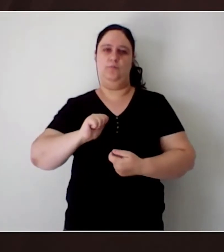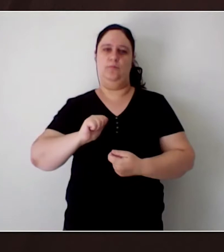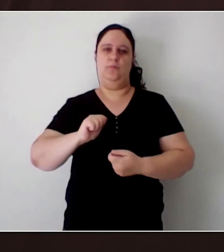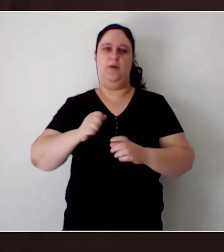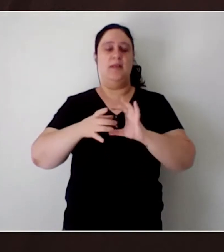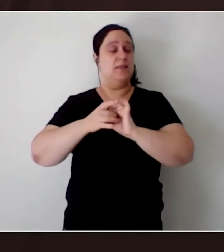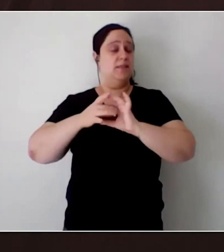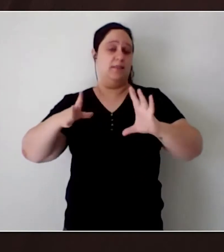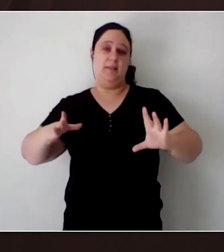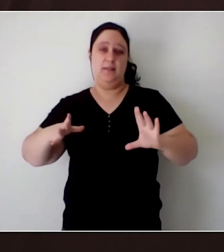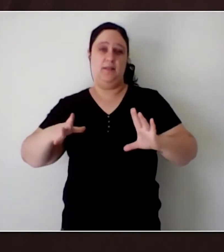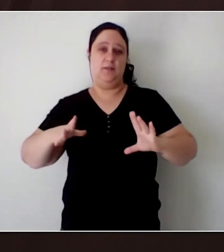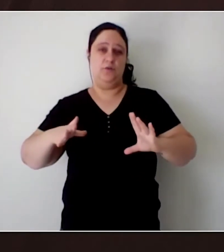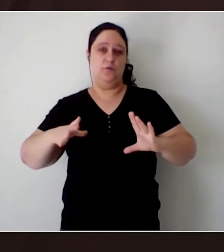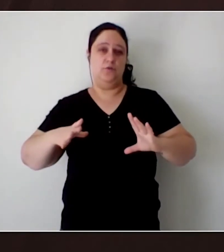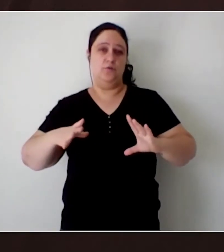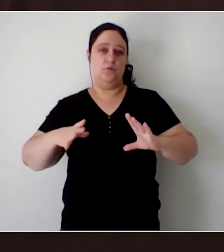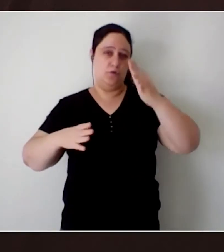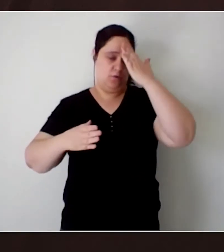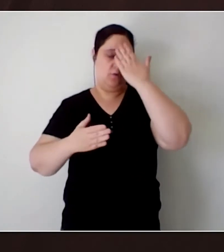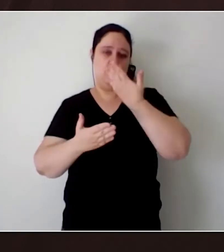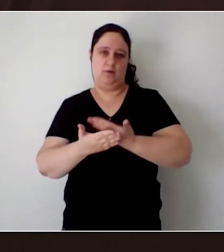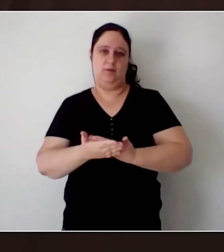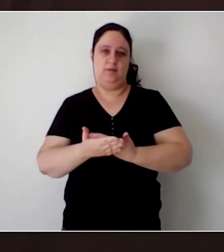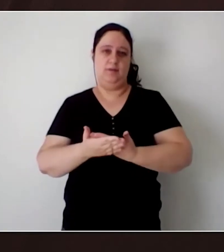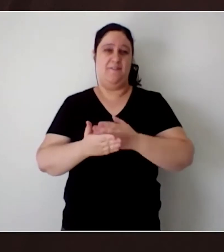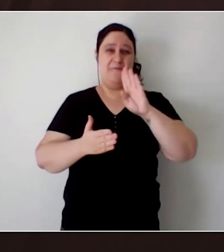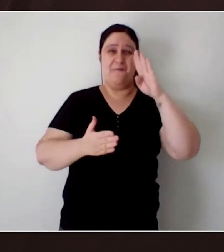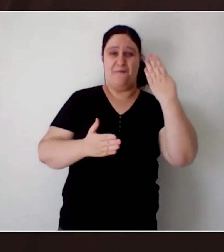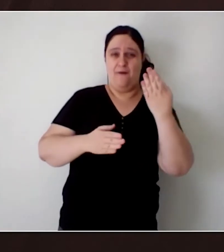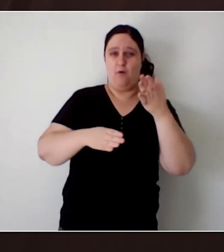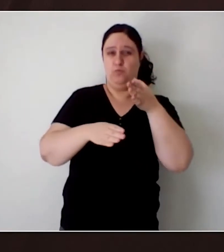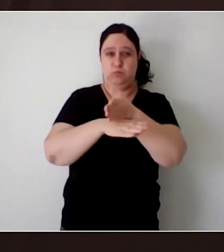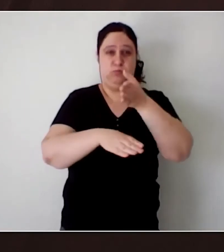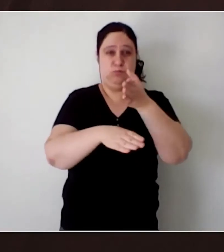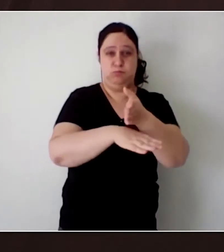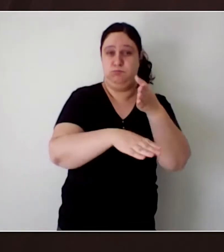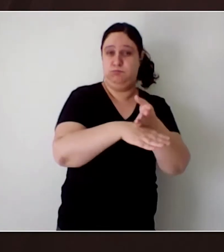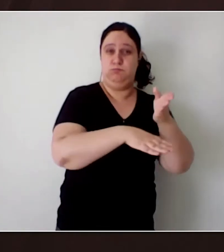Esmirna, né, ainda não. Então,